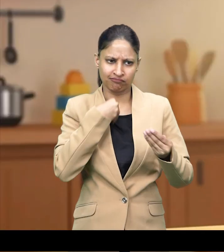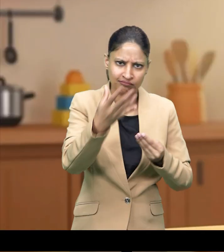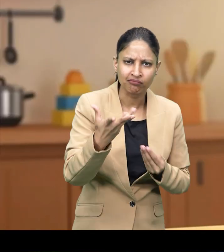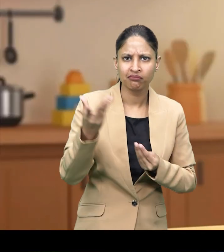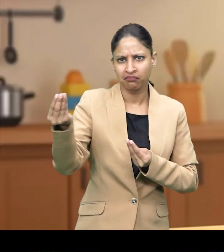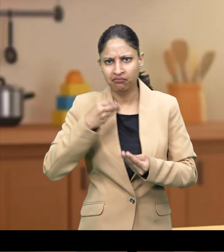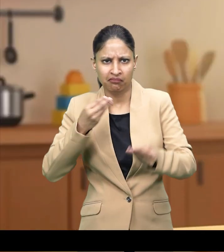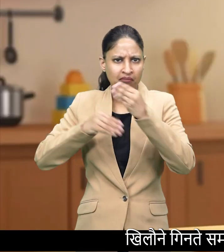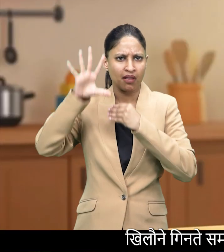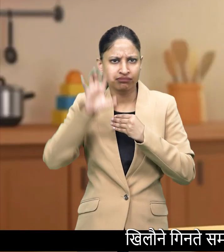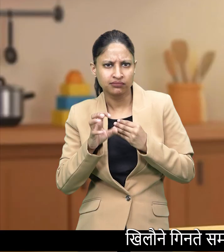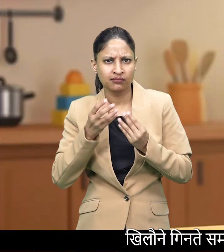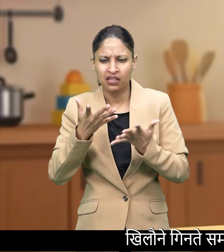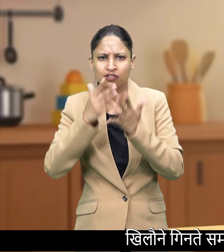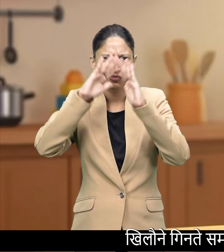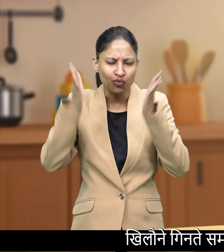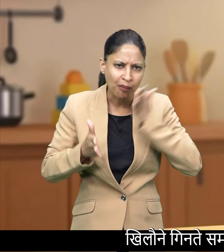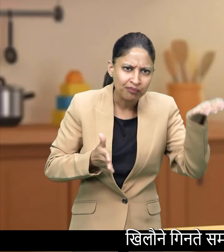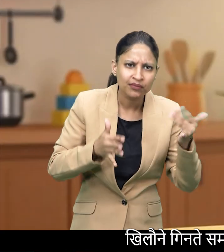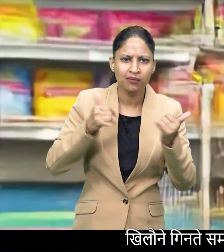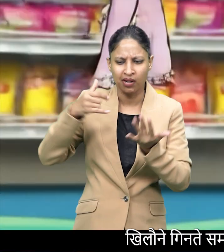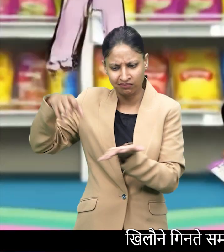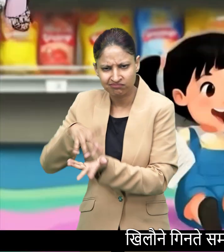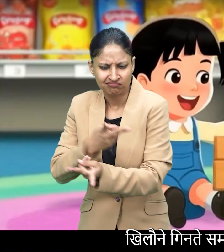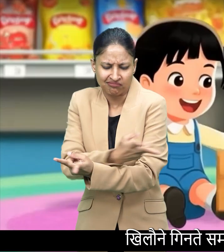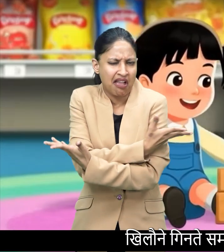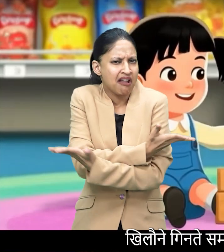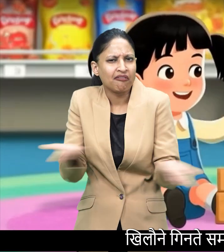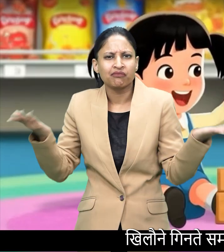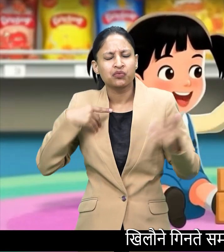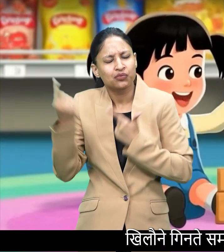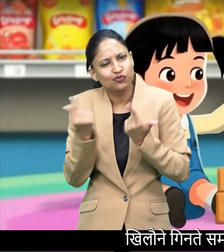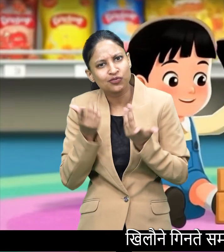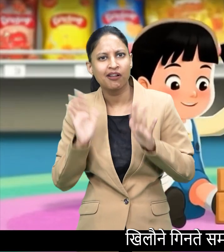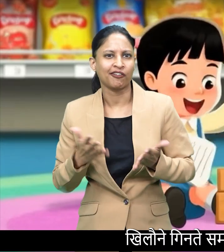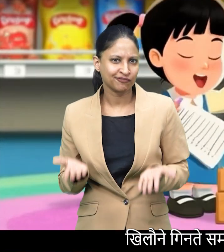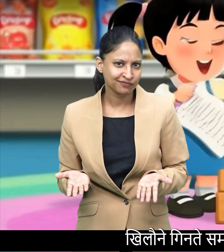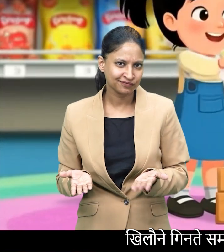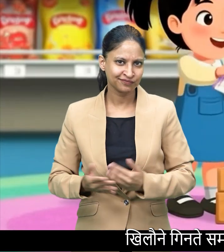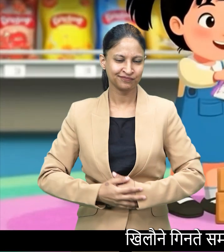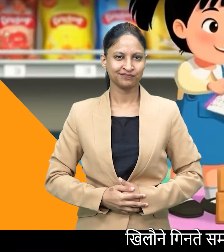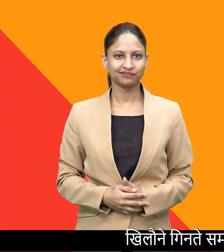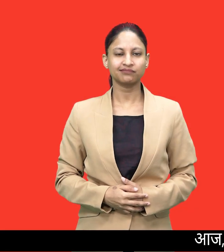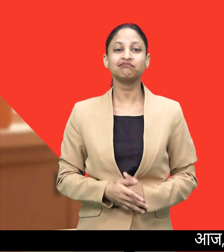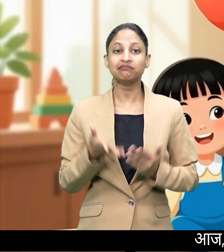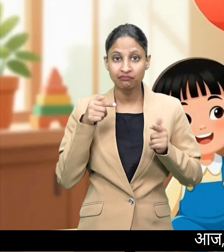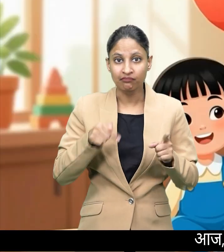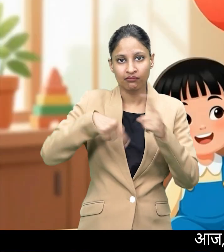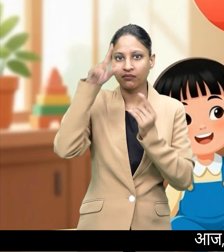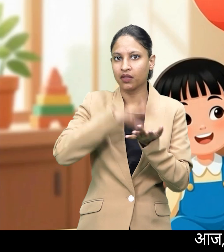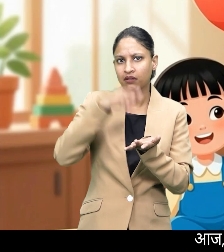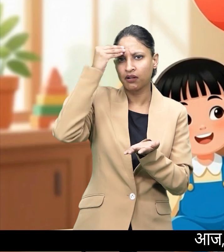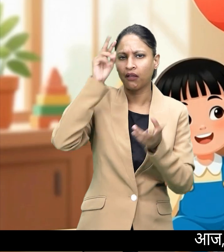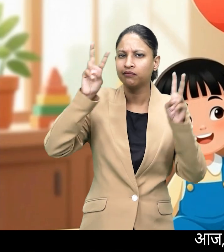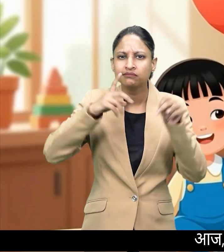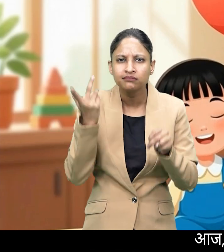साझा करते समय, खिलौने गिनते समय या यहाँ तक कि खरीदारी करते समय भी। आज हम